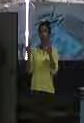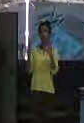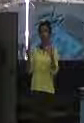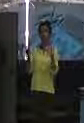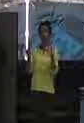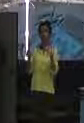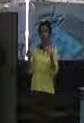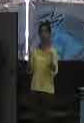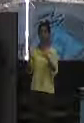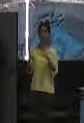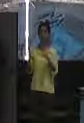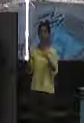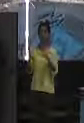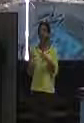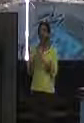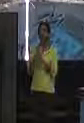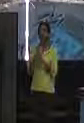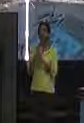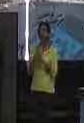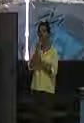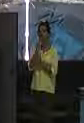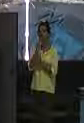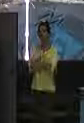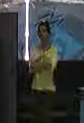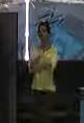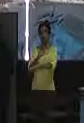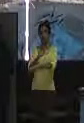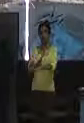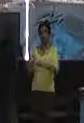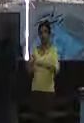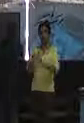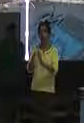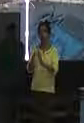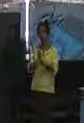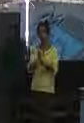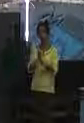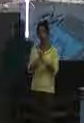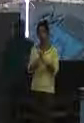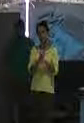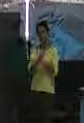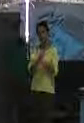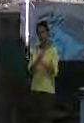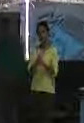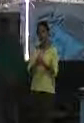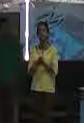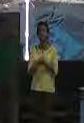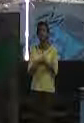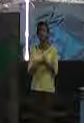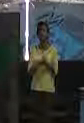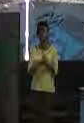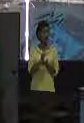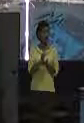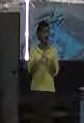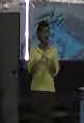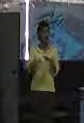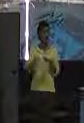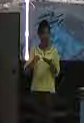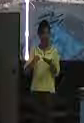localidade denominada Paraguai, no bairro Nelson Costa, município de Ilhéus. Senhor presidente, em atenção ao ofício...